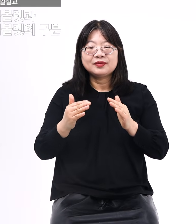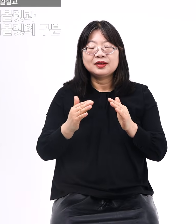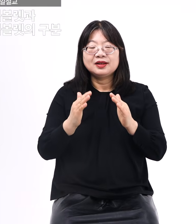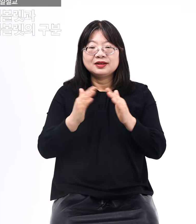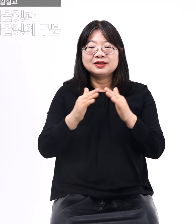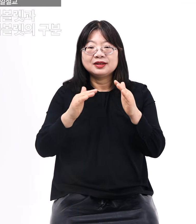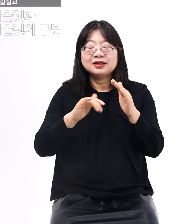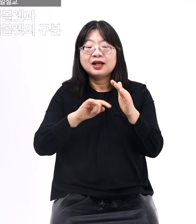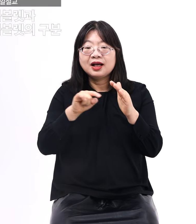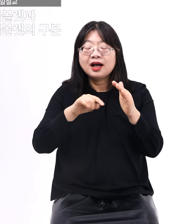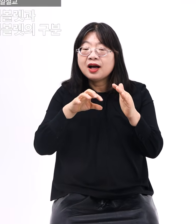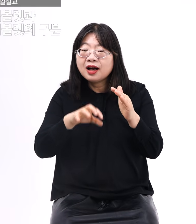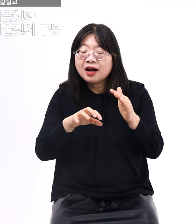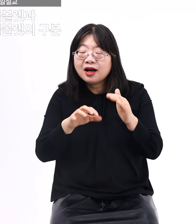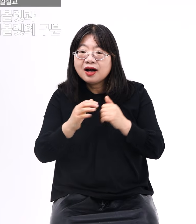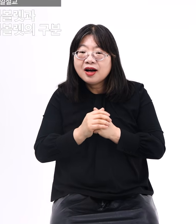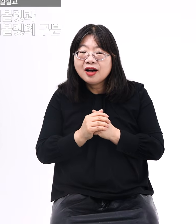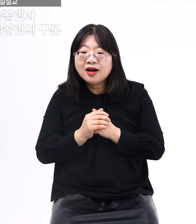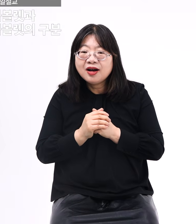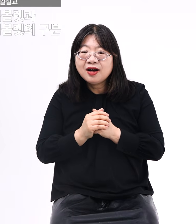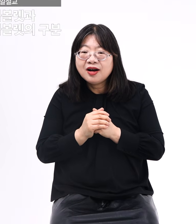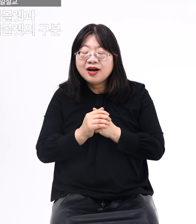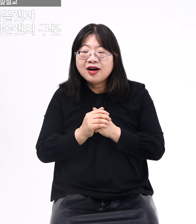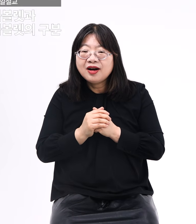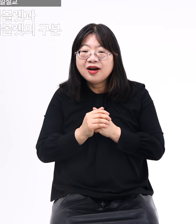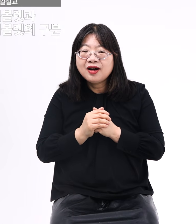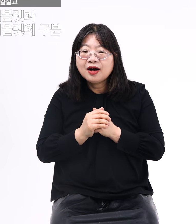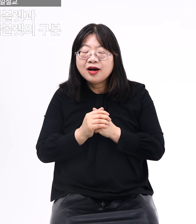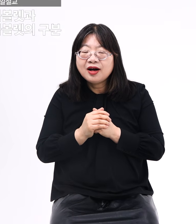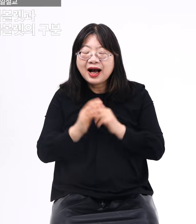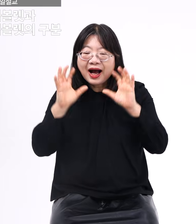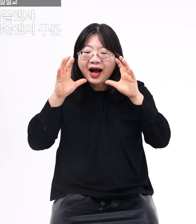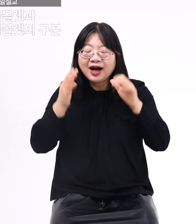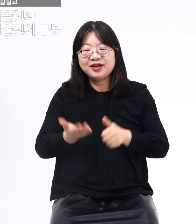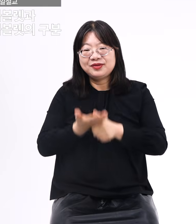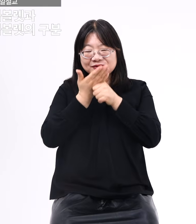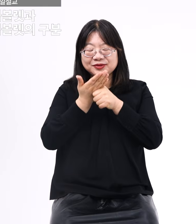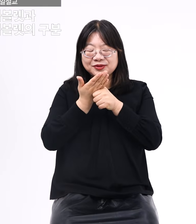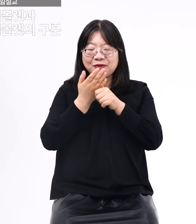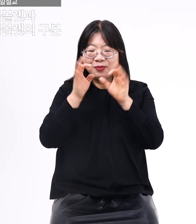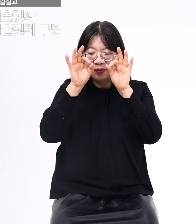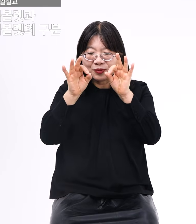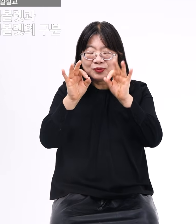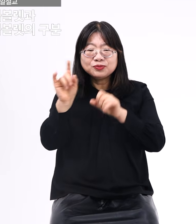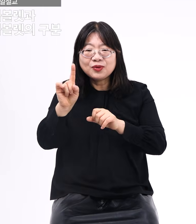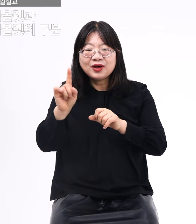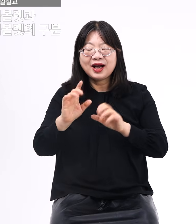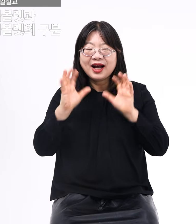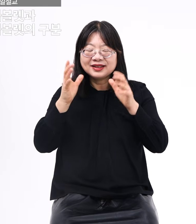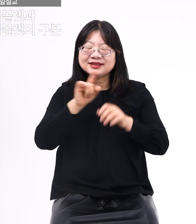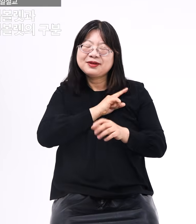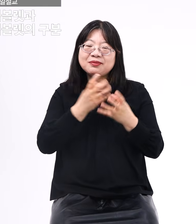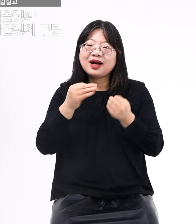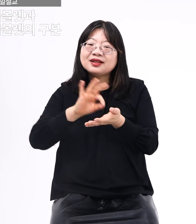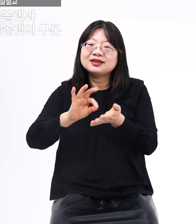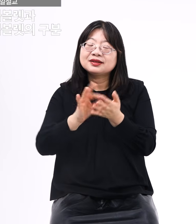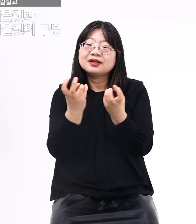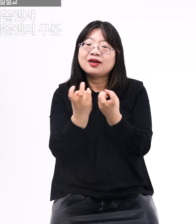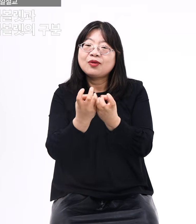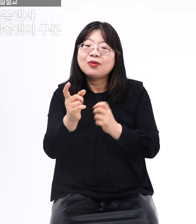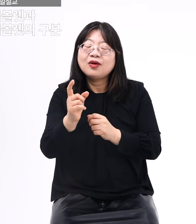조카나 아기들 이렇게 양육하면서 느끼는 게 뭐죠? 아기들이 제일 많이 쓰는 언어가 뭔지